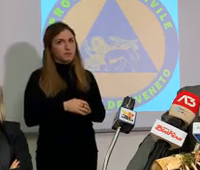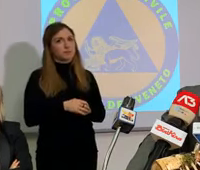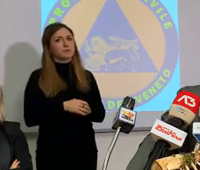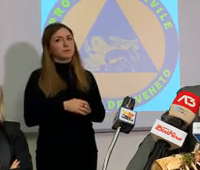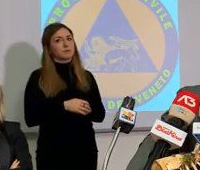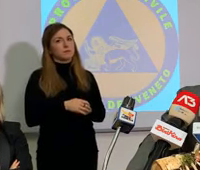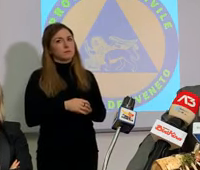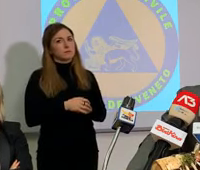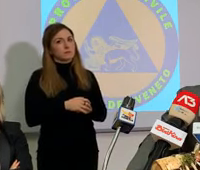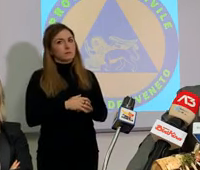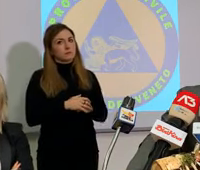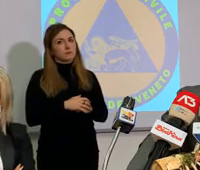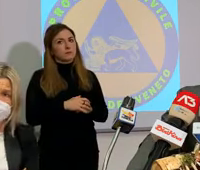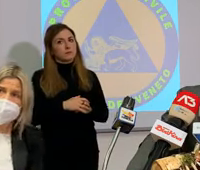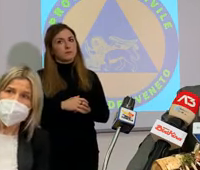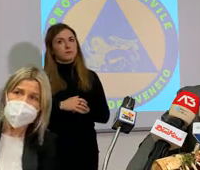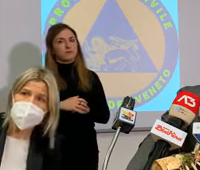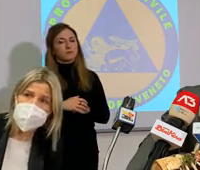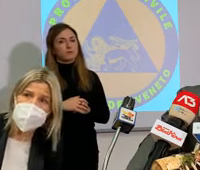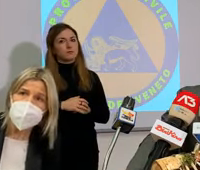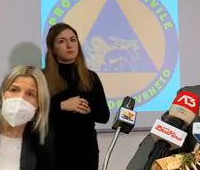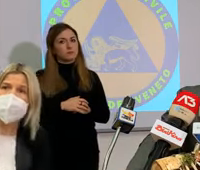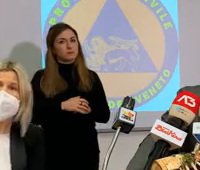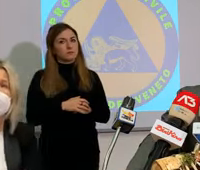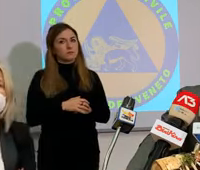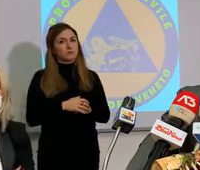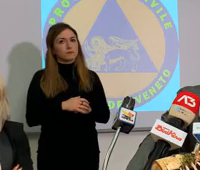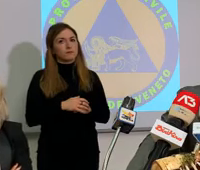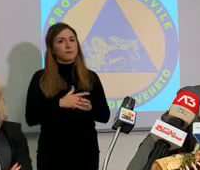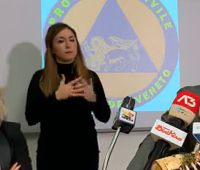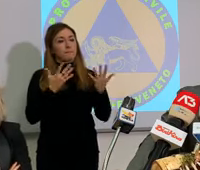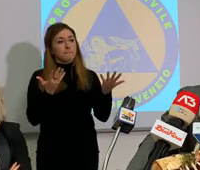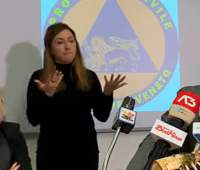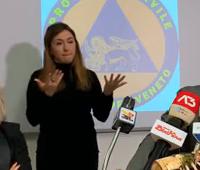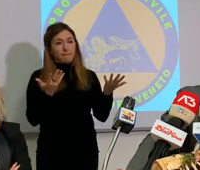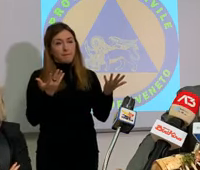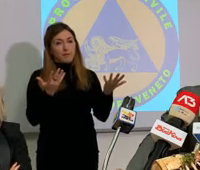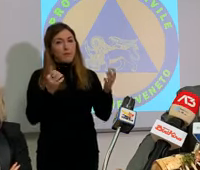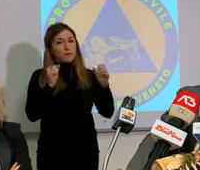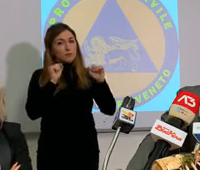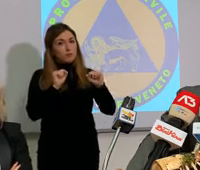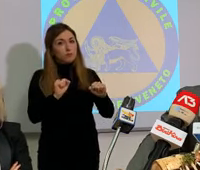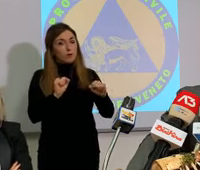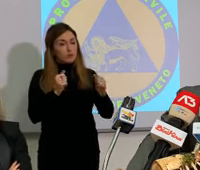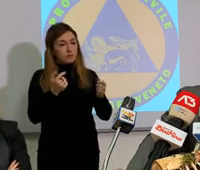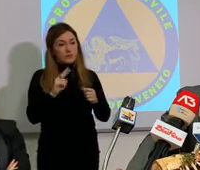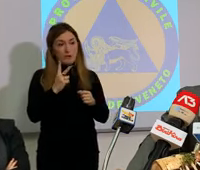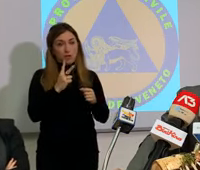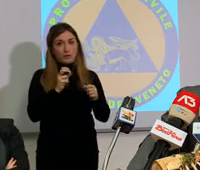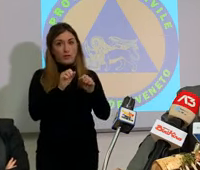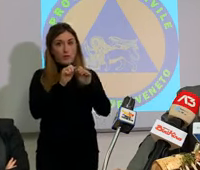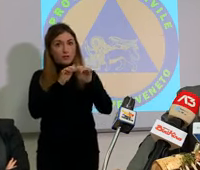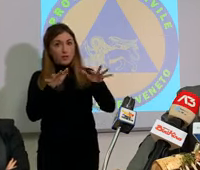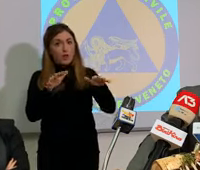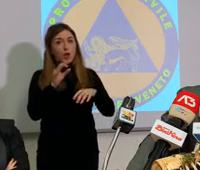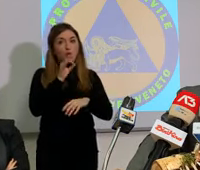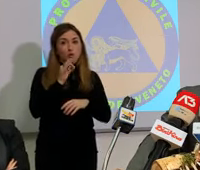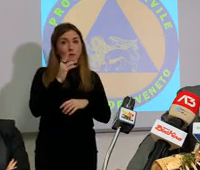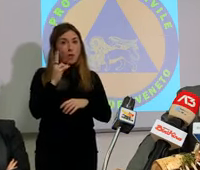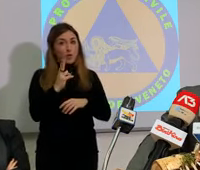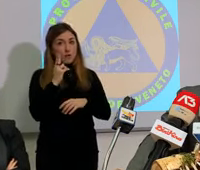tutte le valutazioni tutti i numeri si può dire che il covip in questa chiamiamola seconda ondata ottobre novembre sta